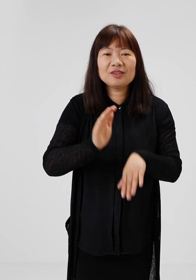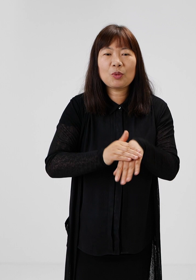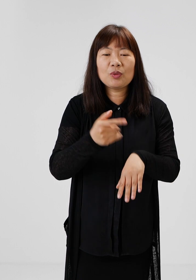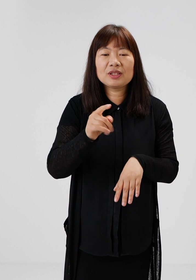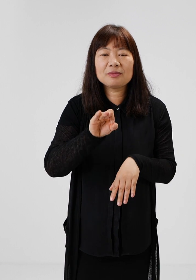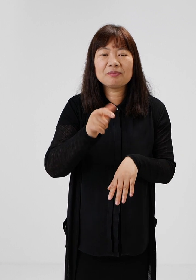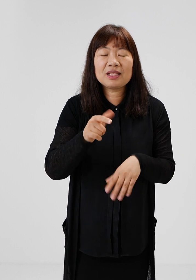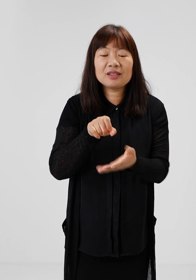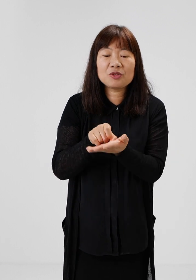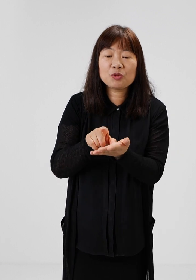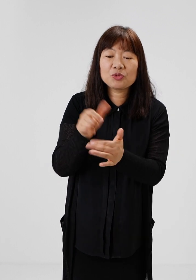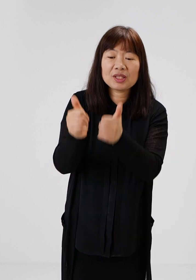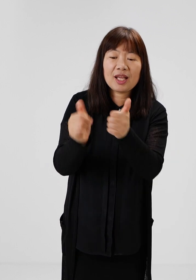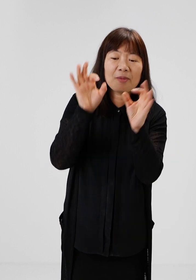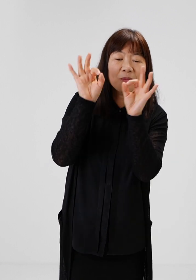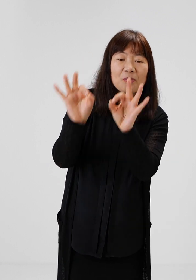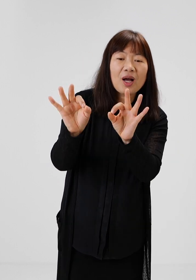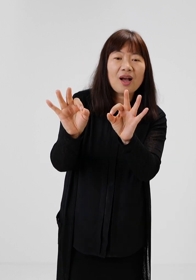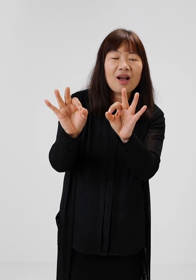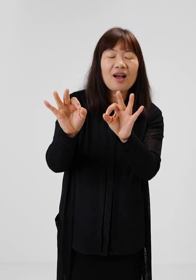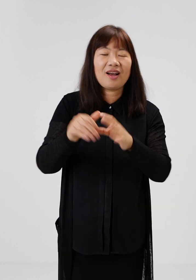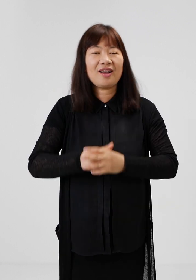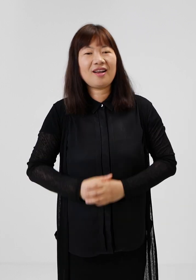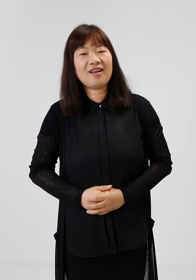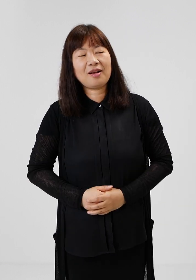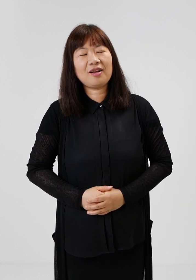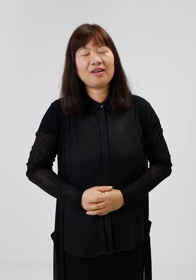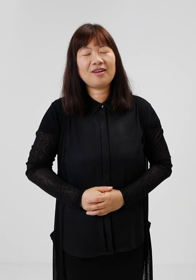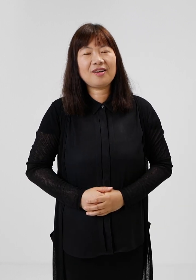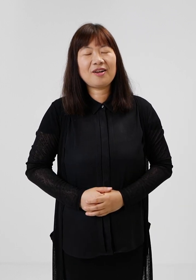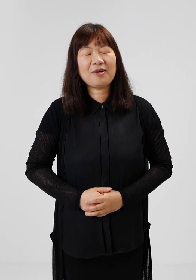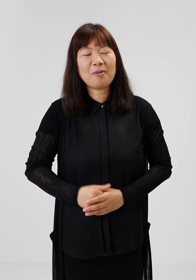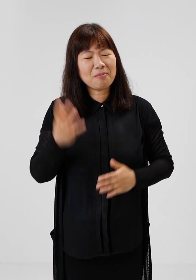늘 보지만 재방송으로